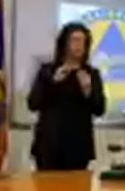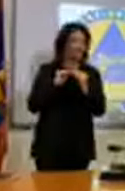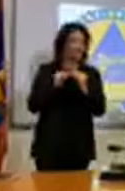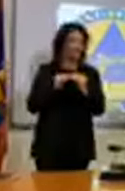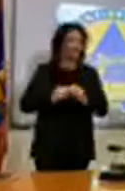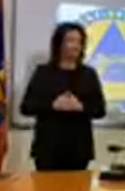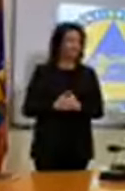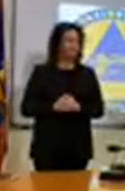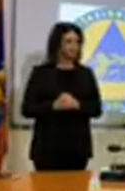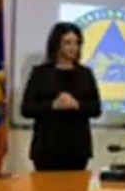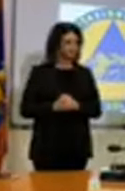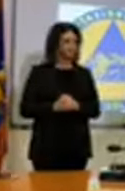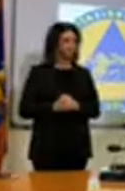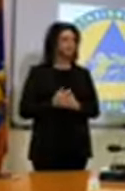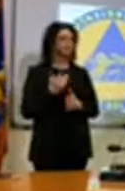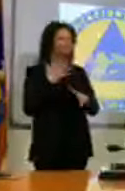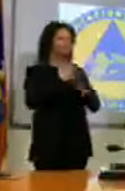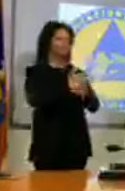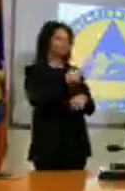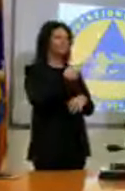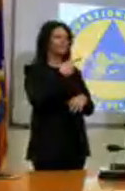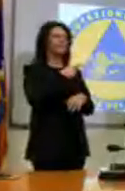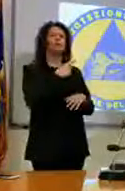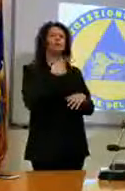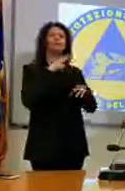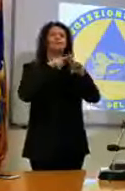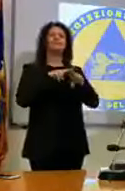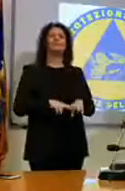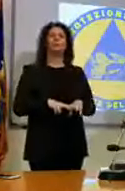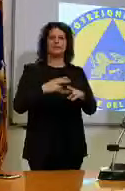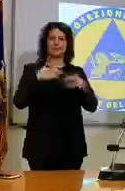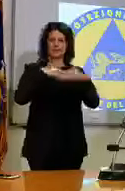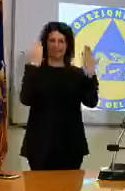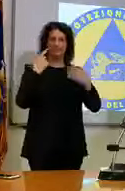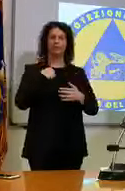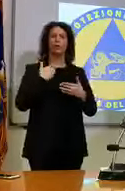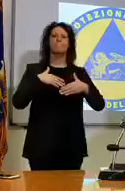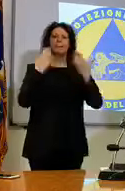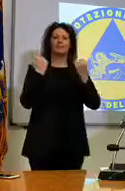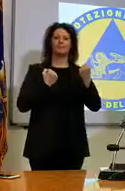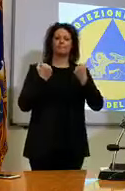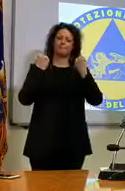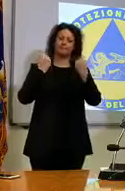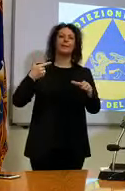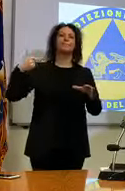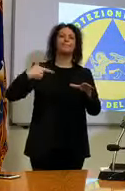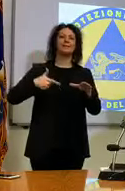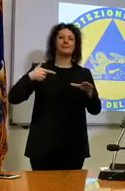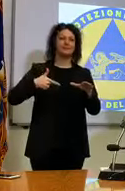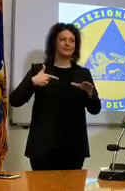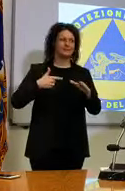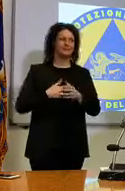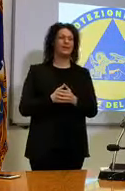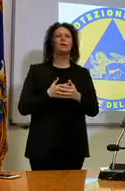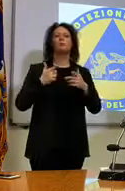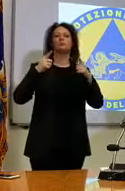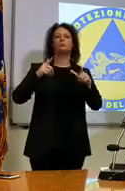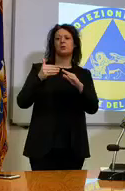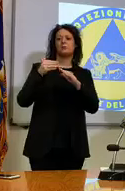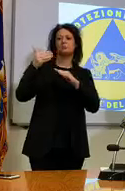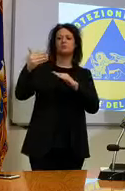una testimonianza di stamattina? Io stamattina sono andato a fare benzina in un distributore extraurbano che ha il caffè, il